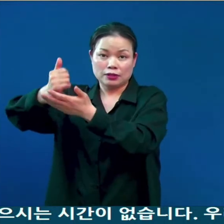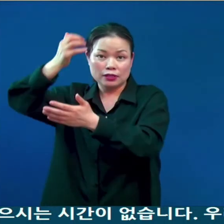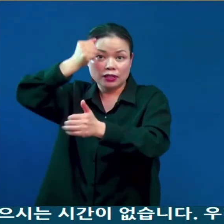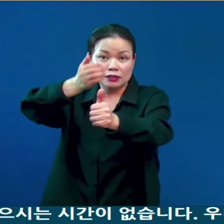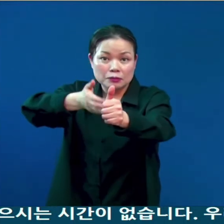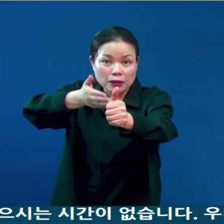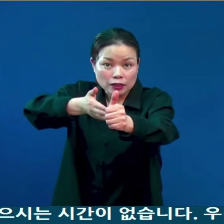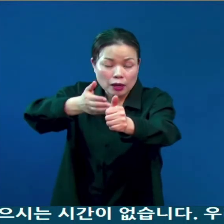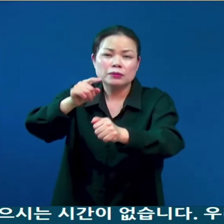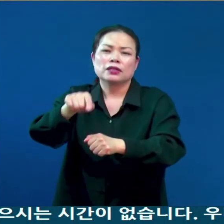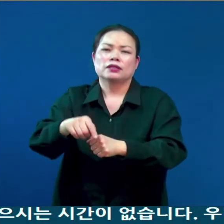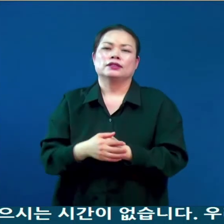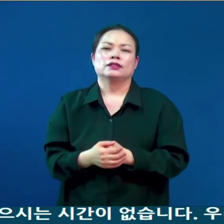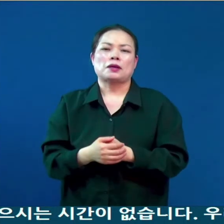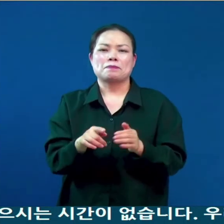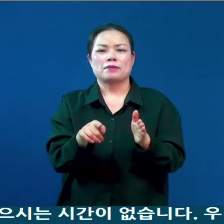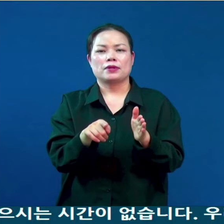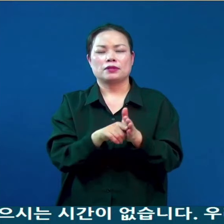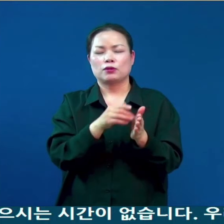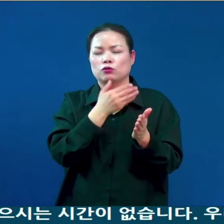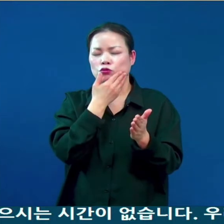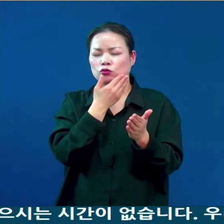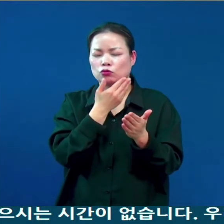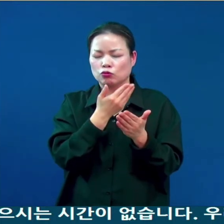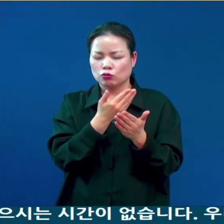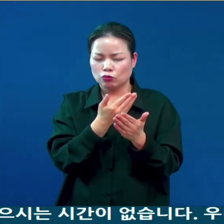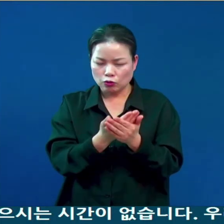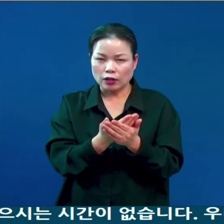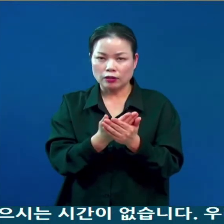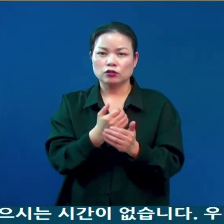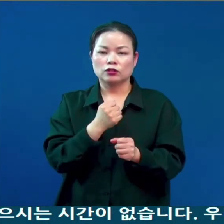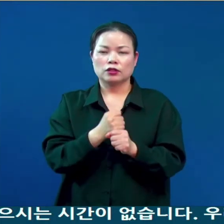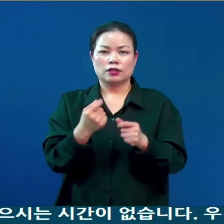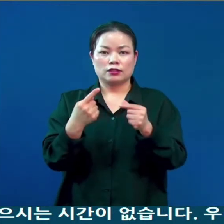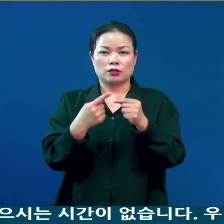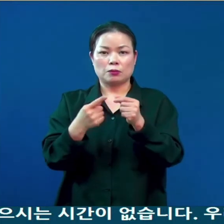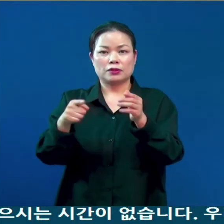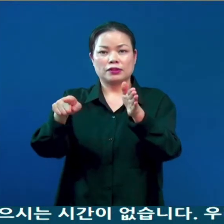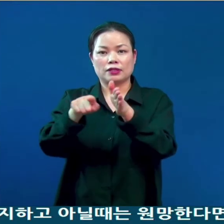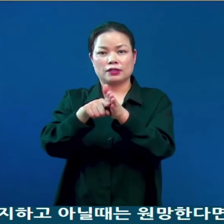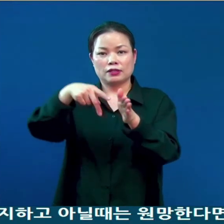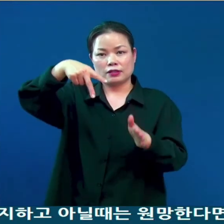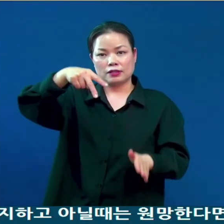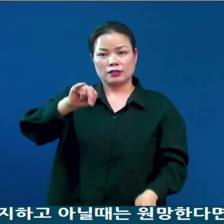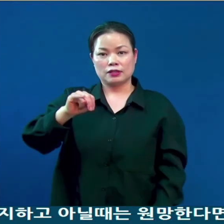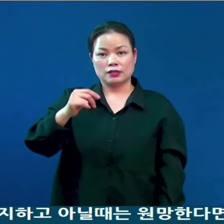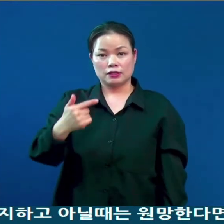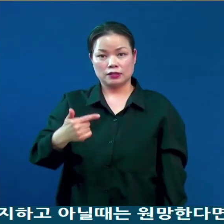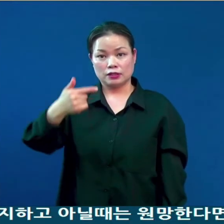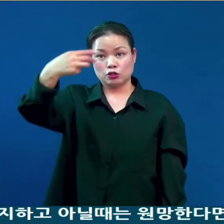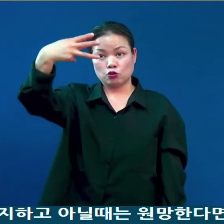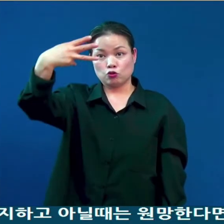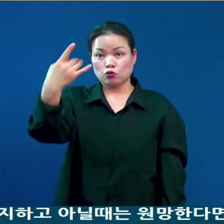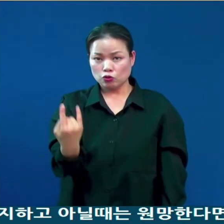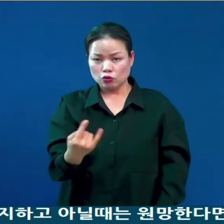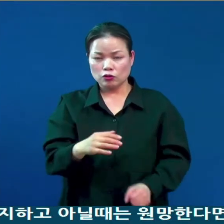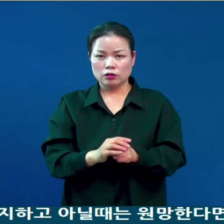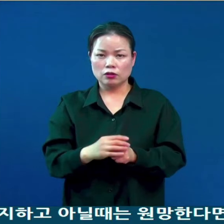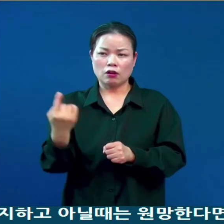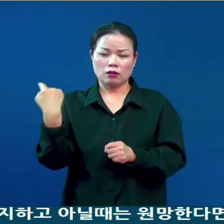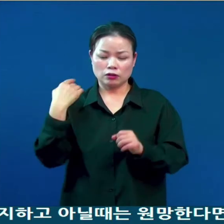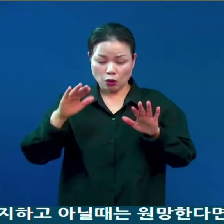소망합니다. 그것이 바로 믿음의 중요한 네 가지 원리 중에서 첫 번째, 신뢰라는 것이죠. 하나님은 어제나 오늘이나